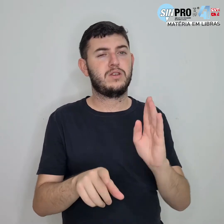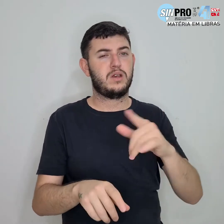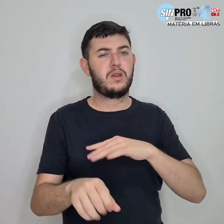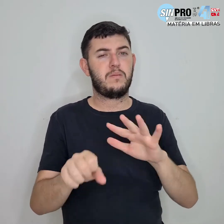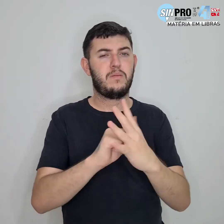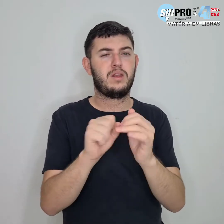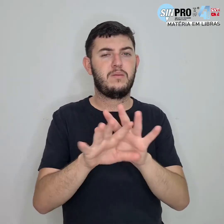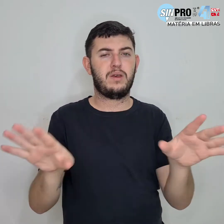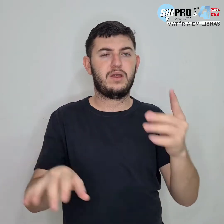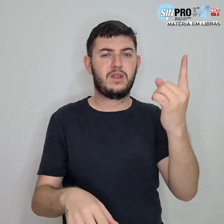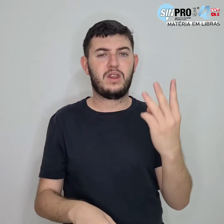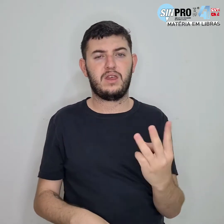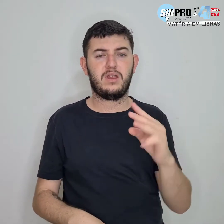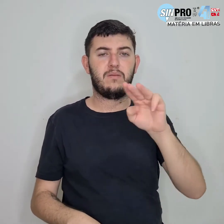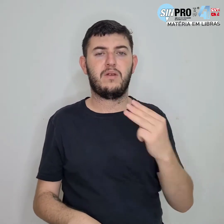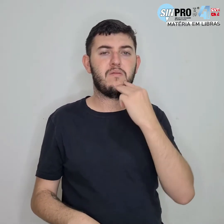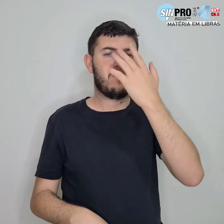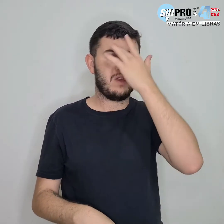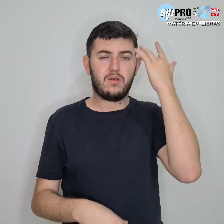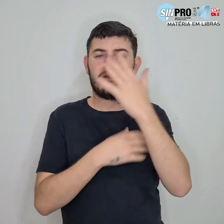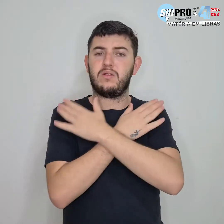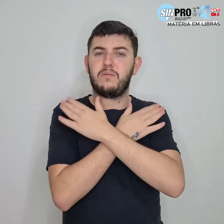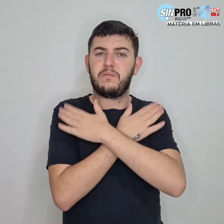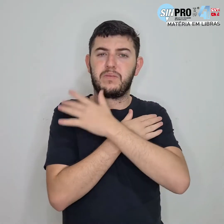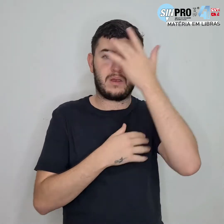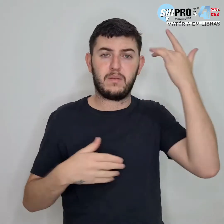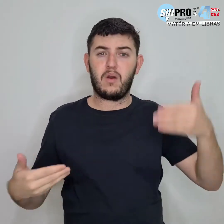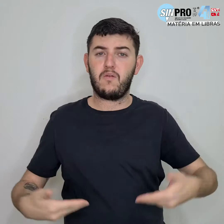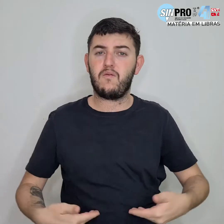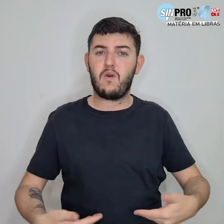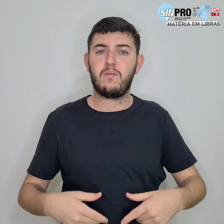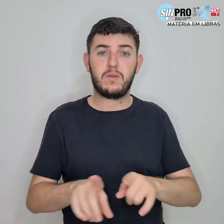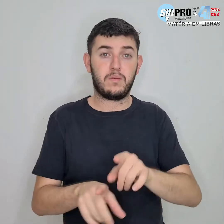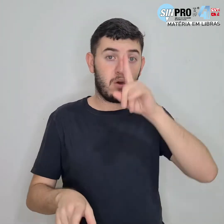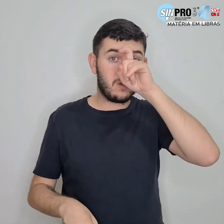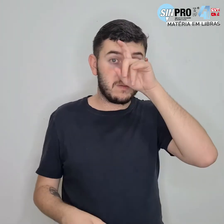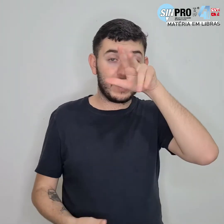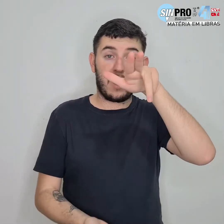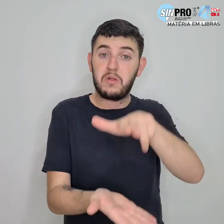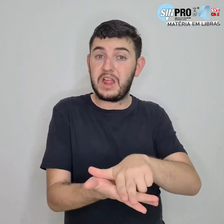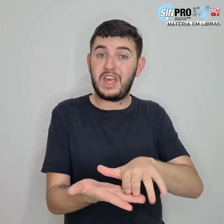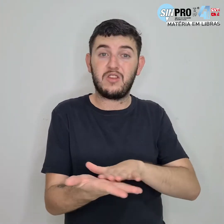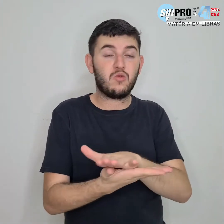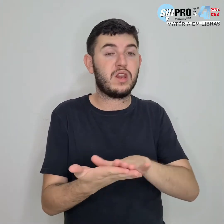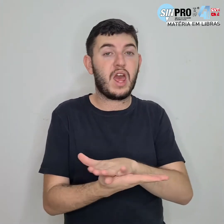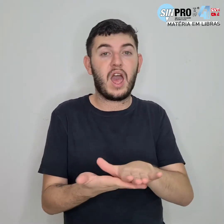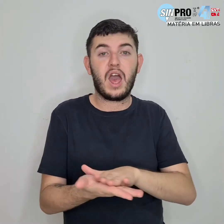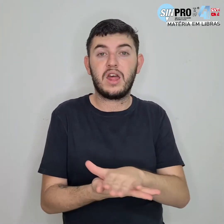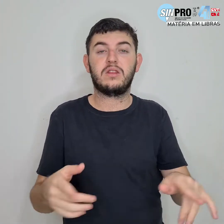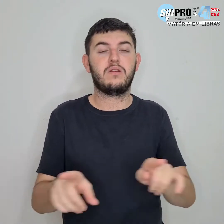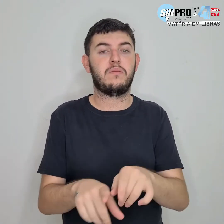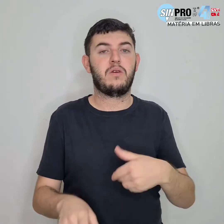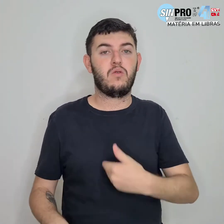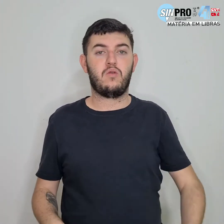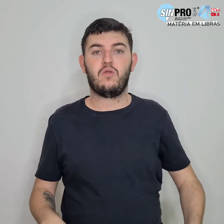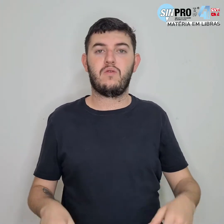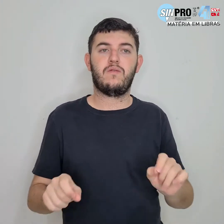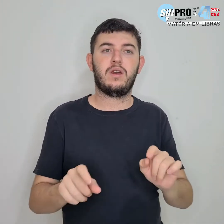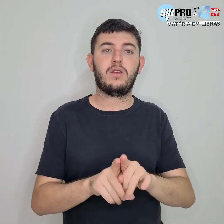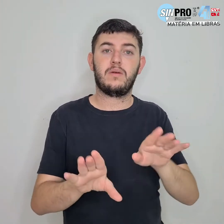milhões de desempregados, pessoas passando fome, hospitais sem leito, o governo titubeou em atender a